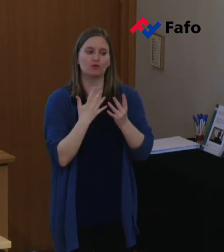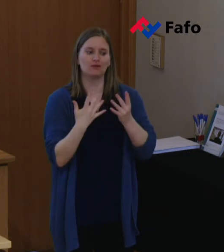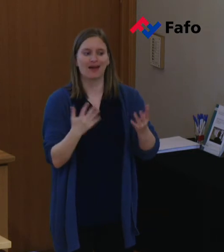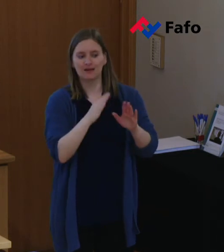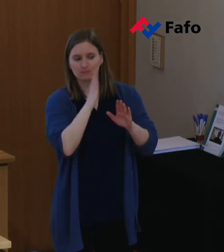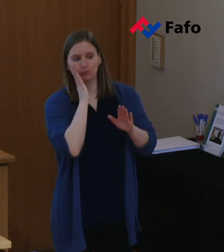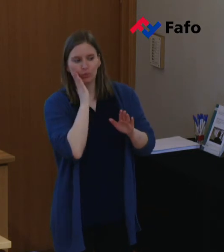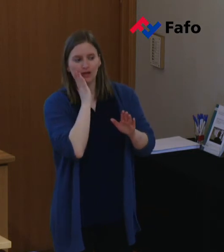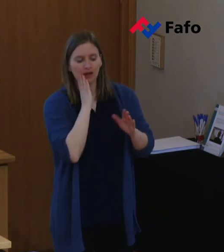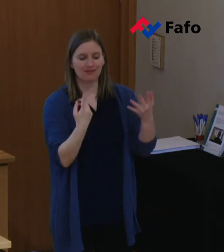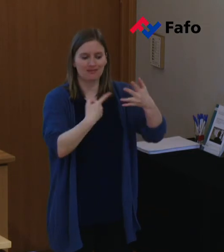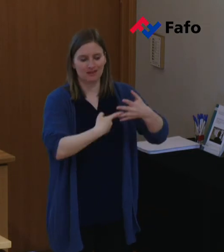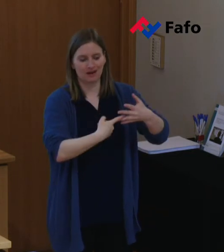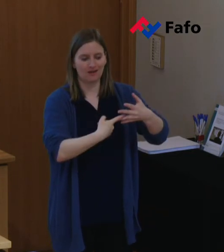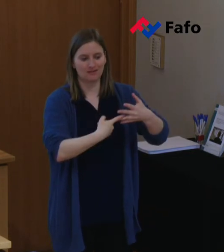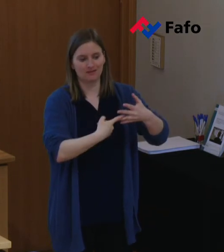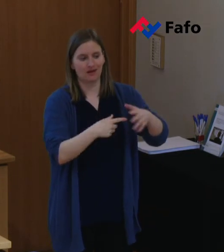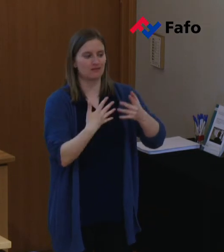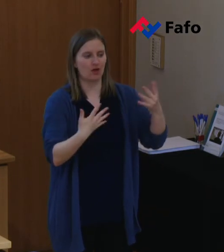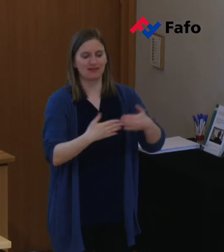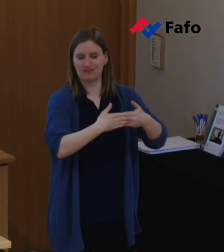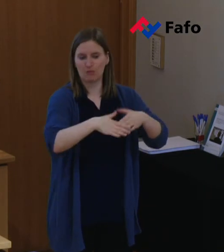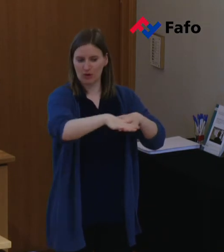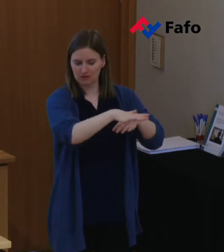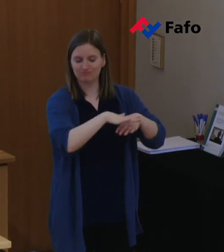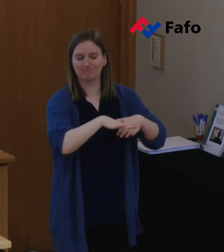bolig integrert I et vanlig nabolag.